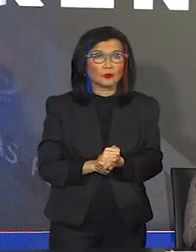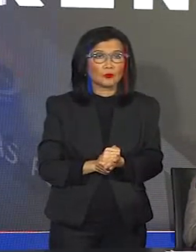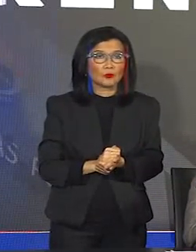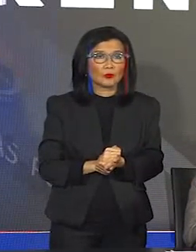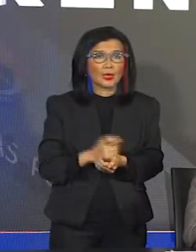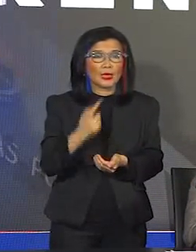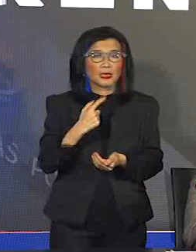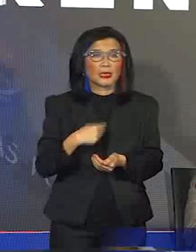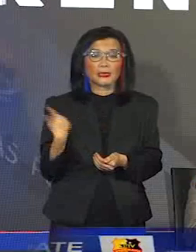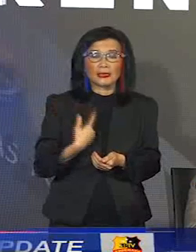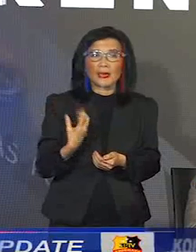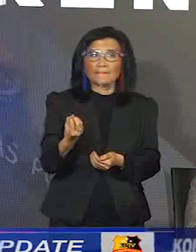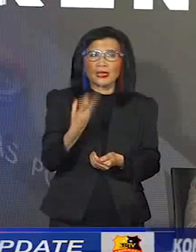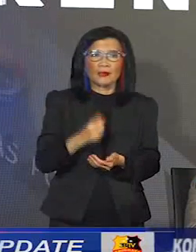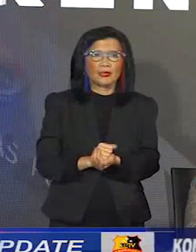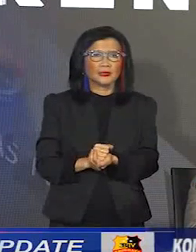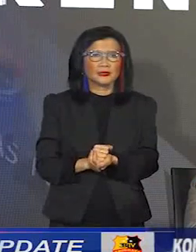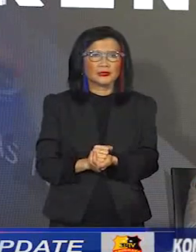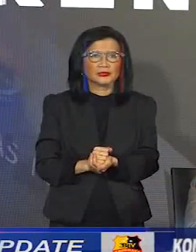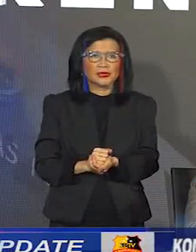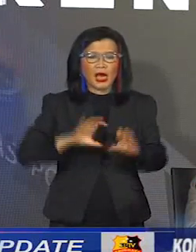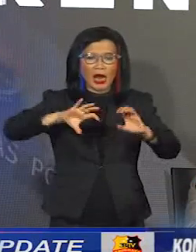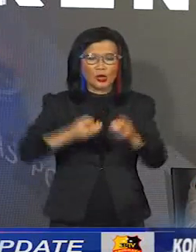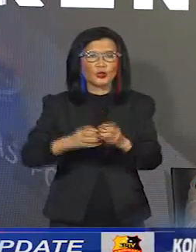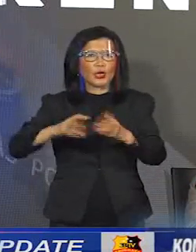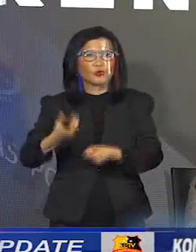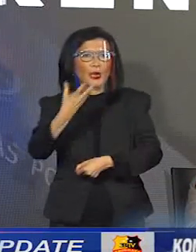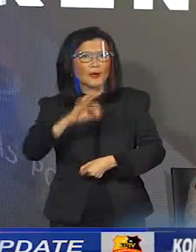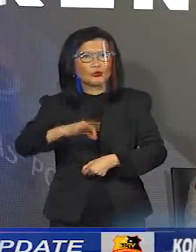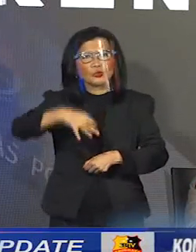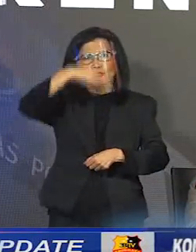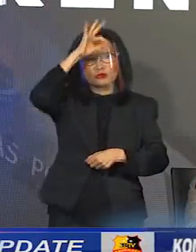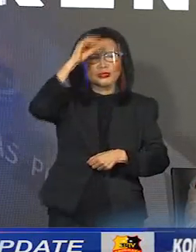kita menanggapi tentang rekrutmen polisi wanita atau polwan.